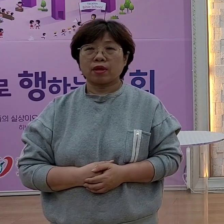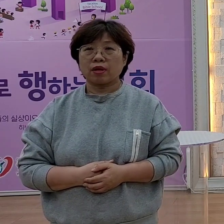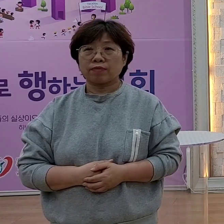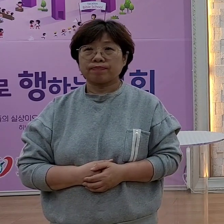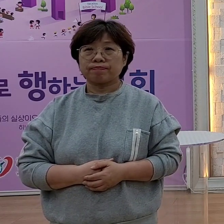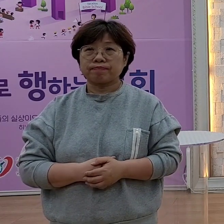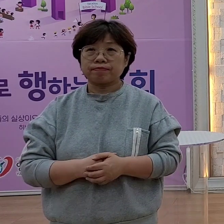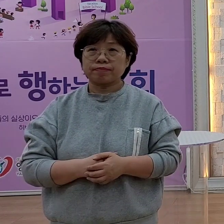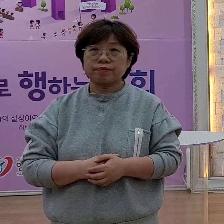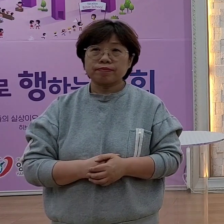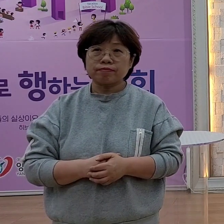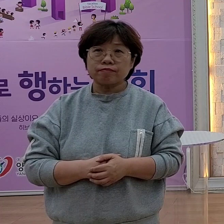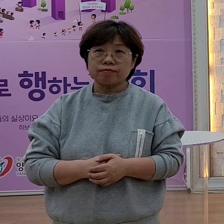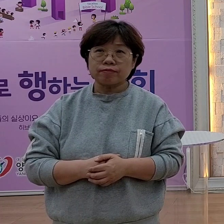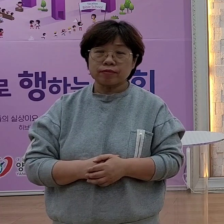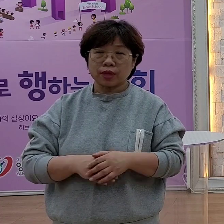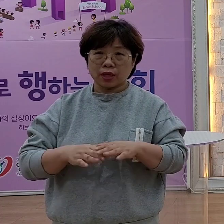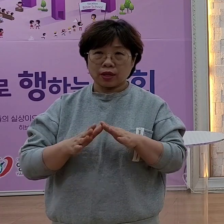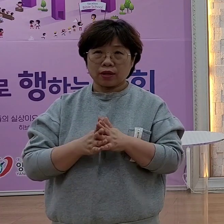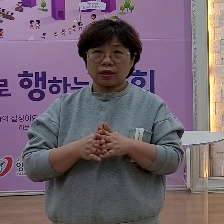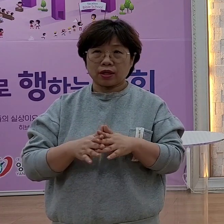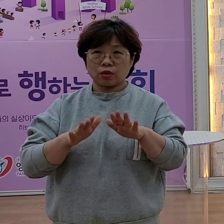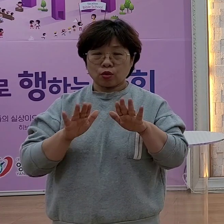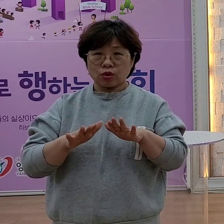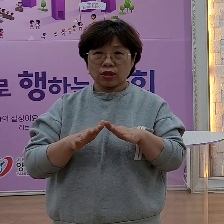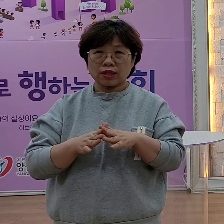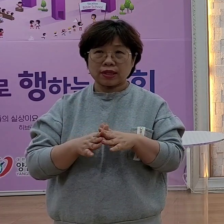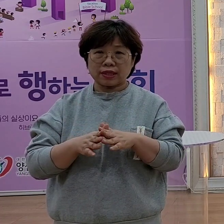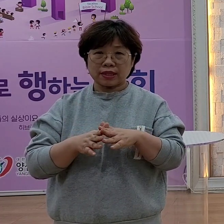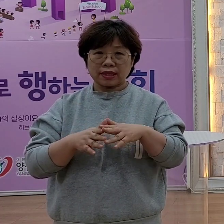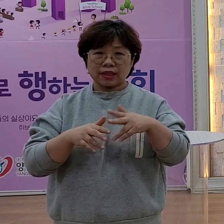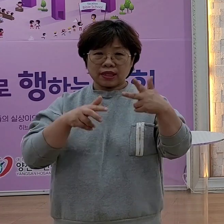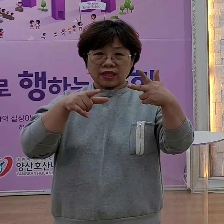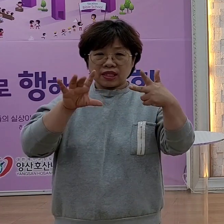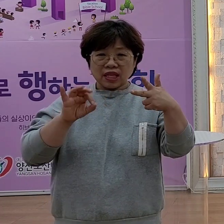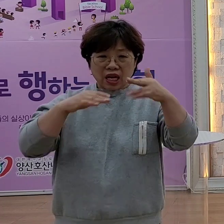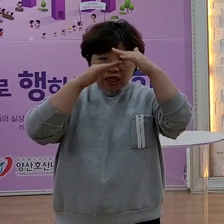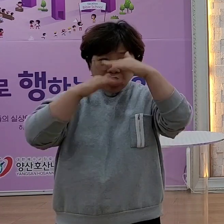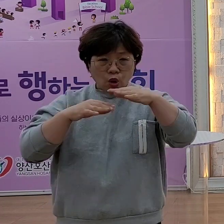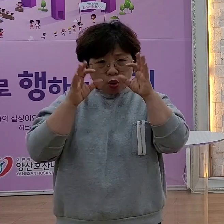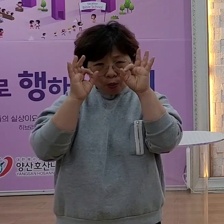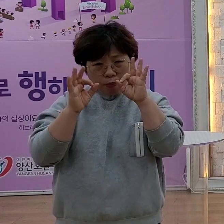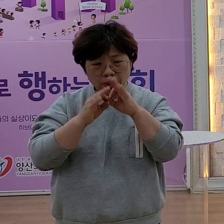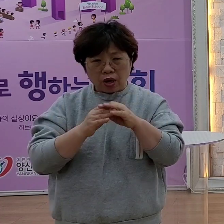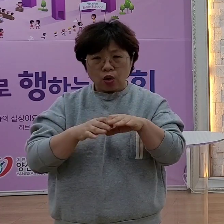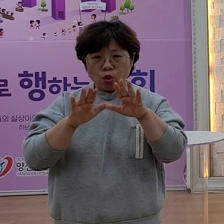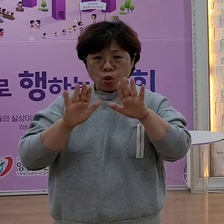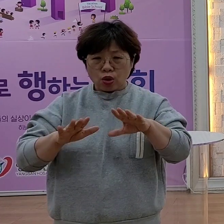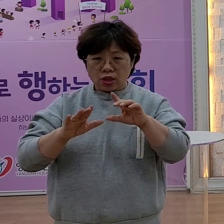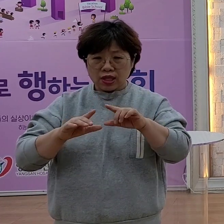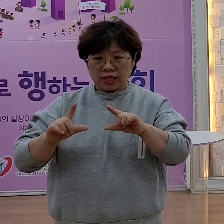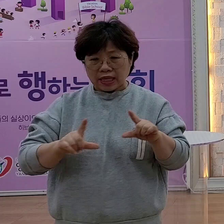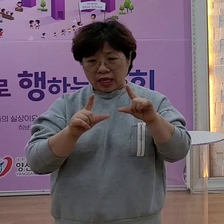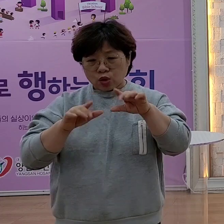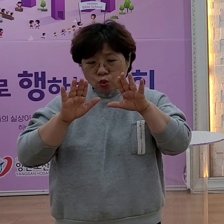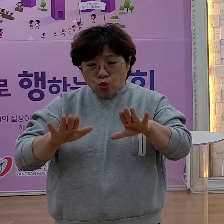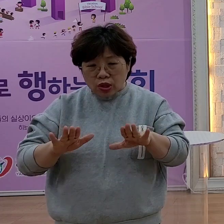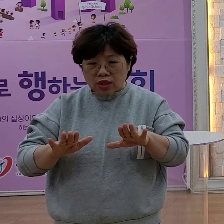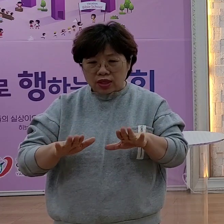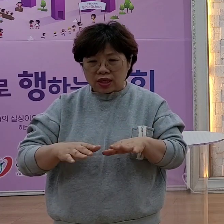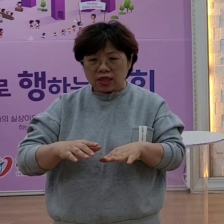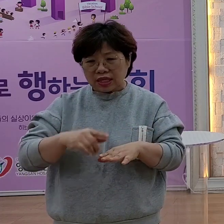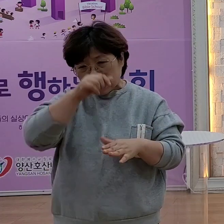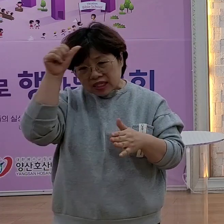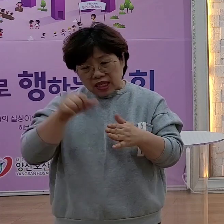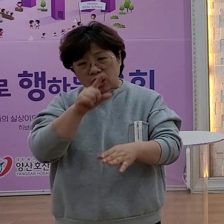무슨 얘기냐면 오늘을 최고의 날이 되게 하라, 이런 이야기를 1절에서 4절 동안